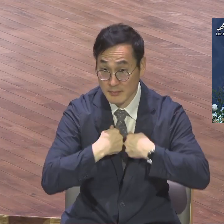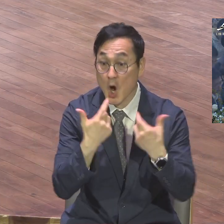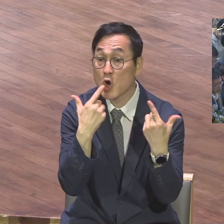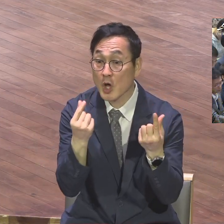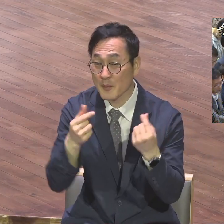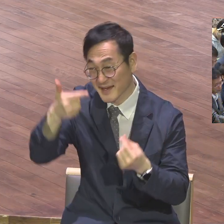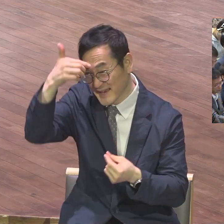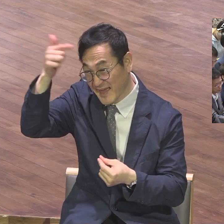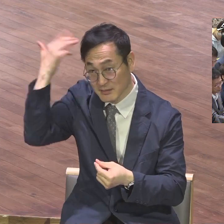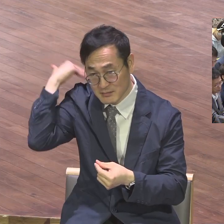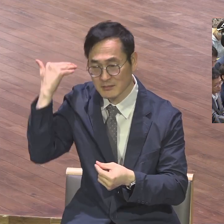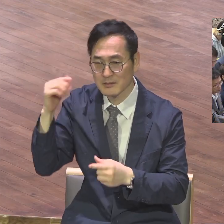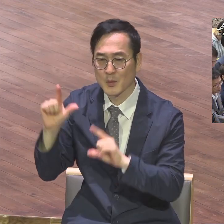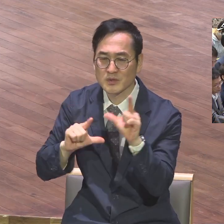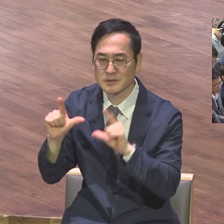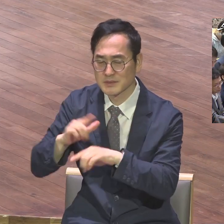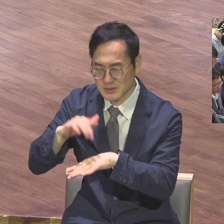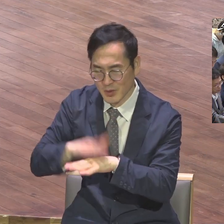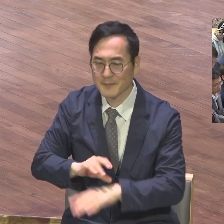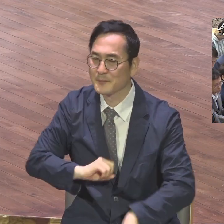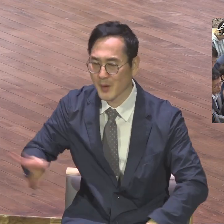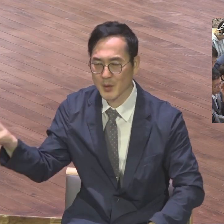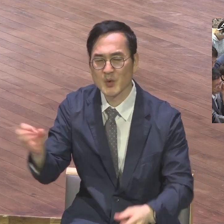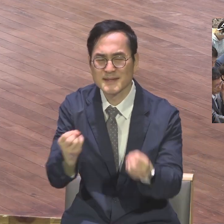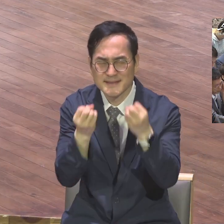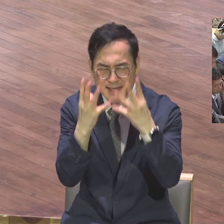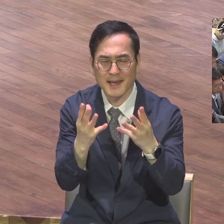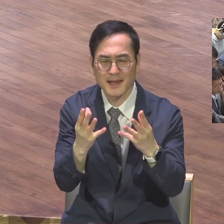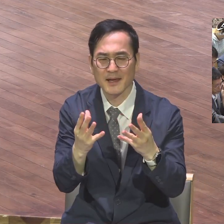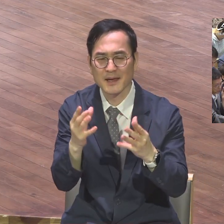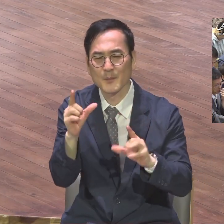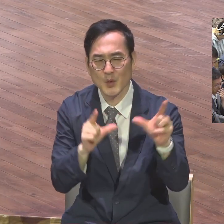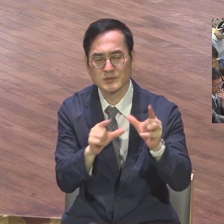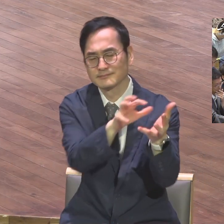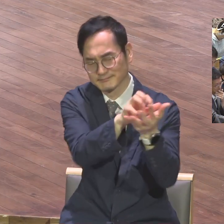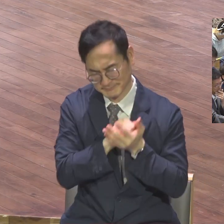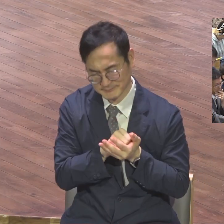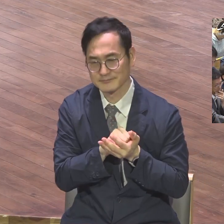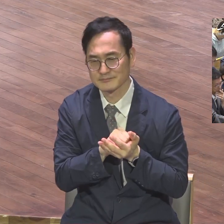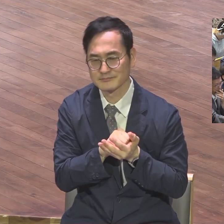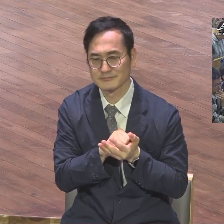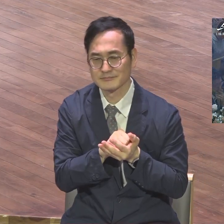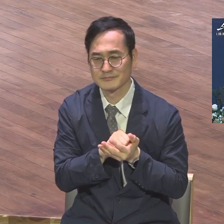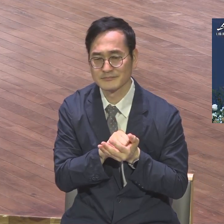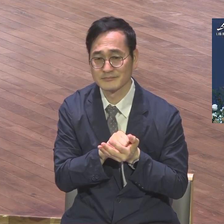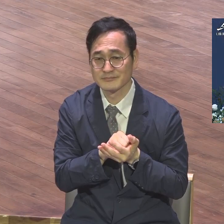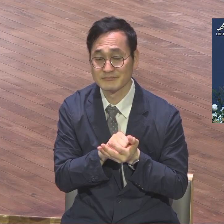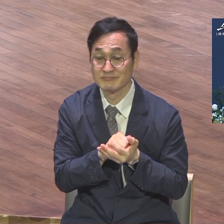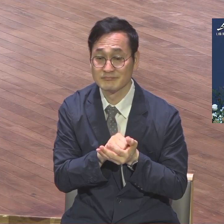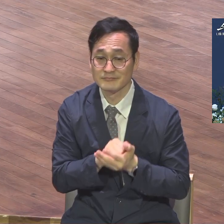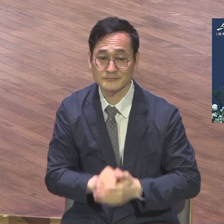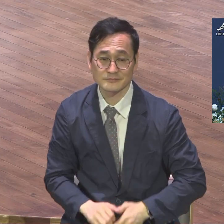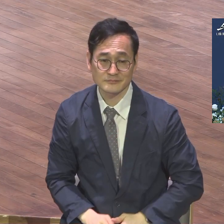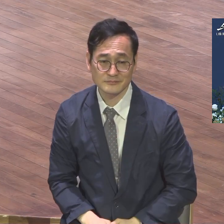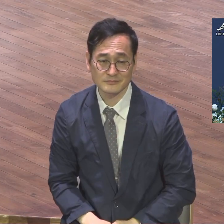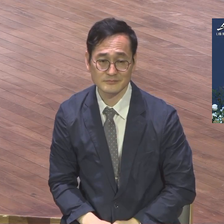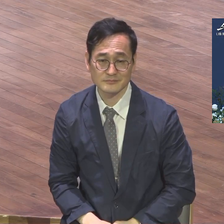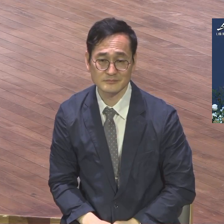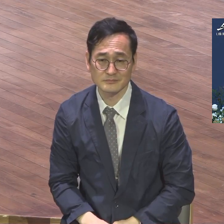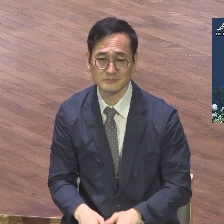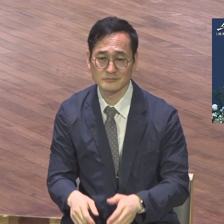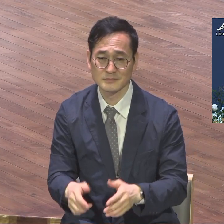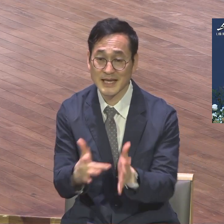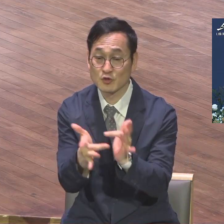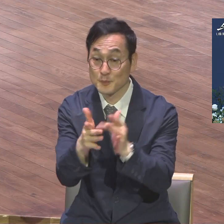한다. 그걸 제가 이제 강조를 했습니다. 더 이상 믿기 전에 살던